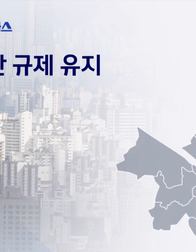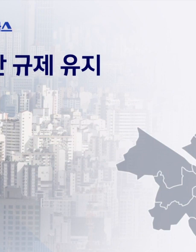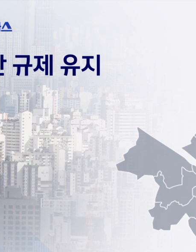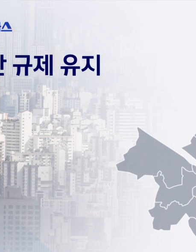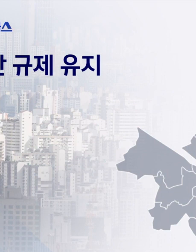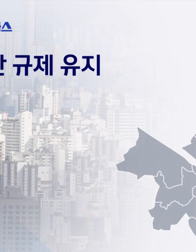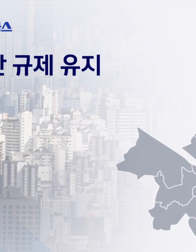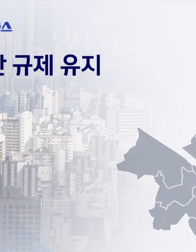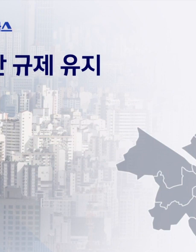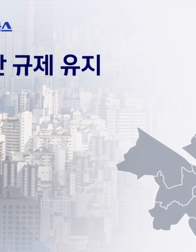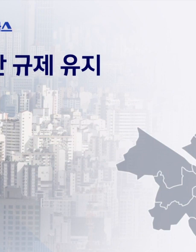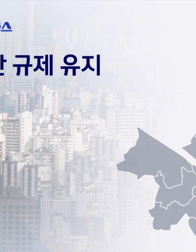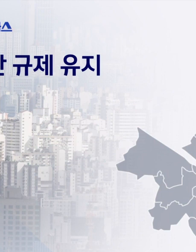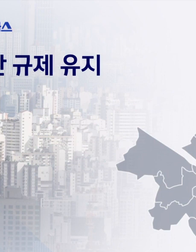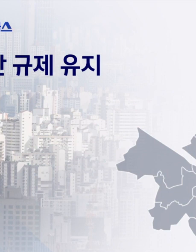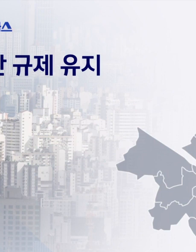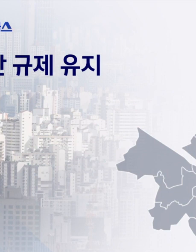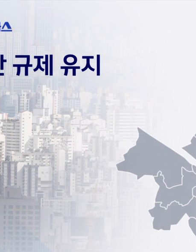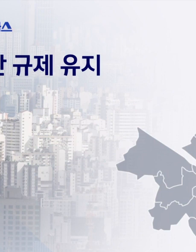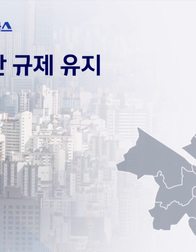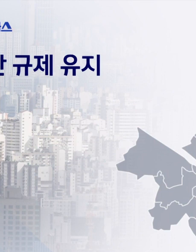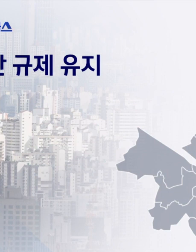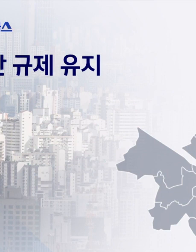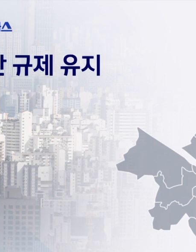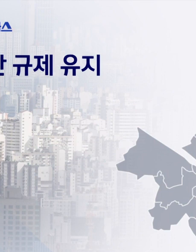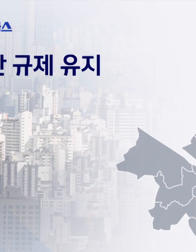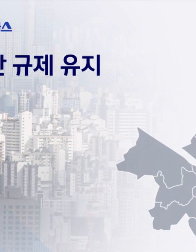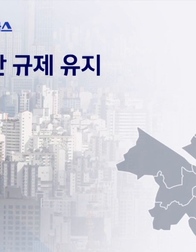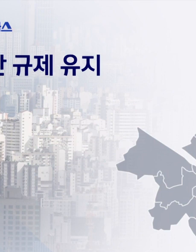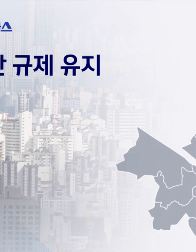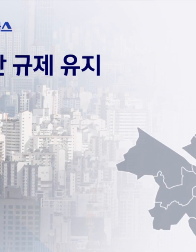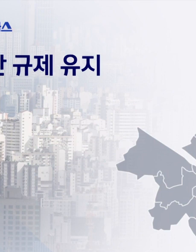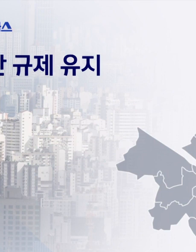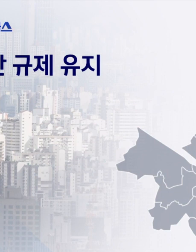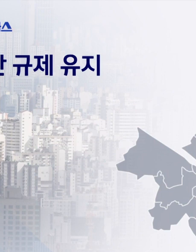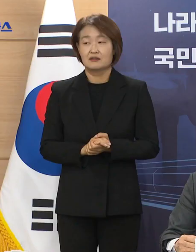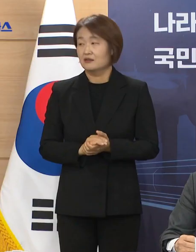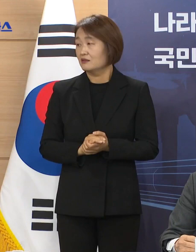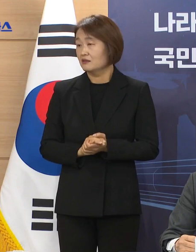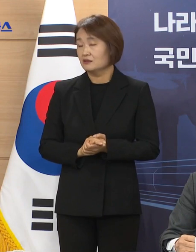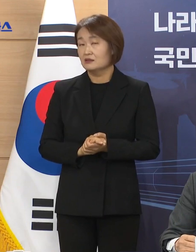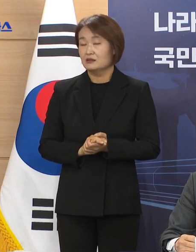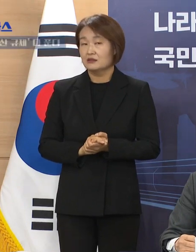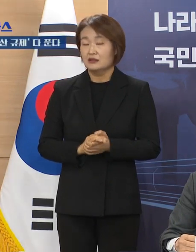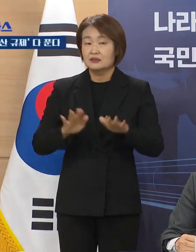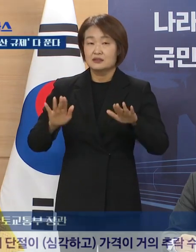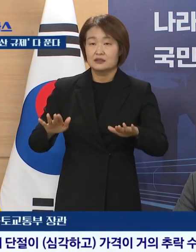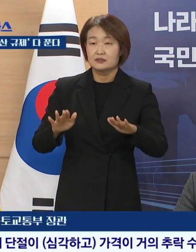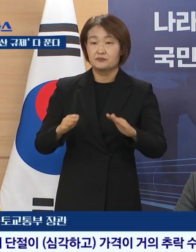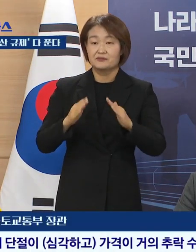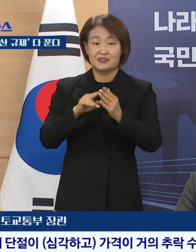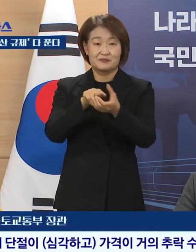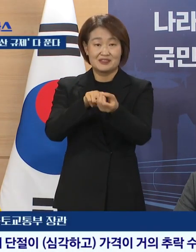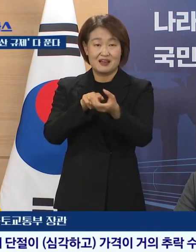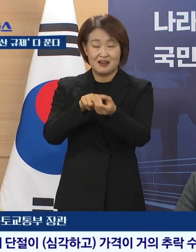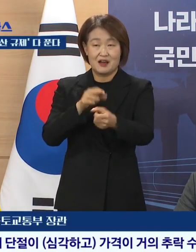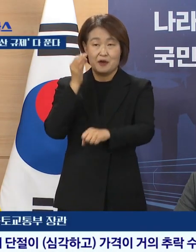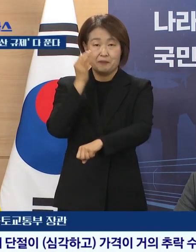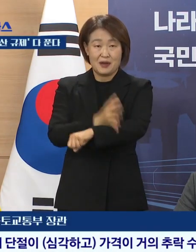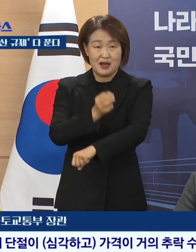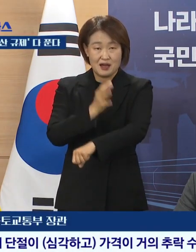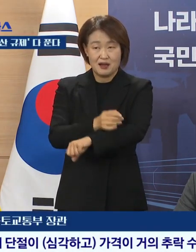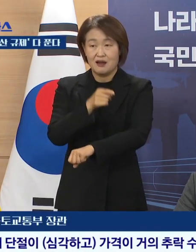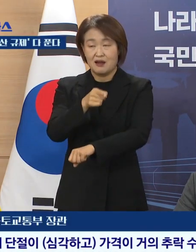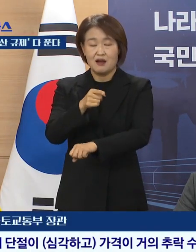서울에서 규제가 풀리는 곳은 강남삼과 용산 네곳을 뺀 21개 자치구입니다 지금 거래의 단절과